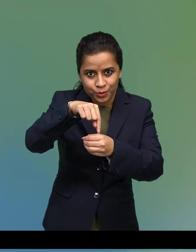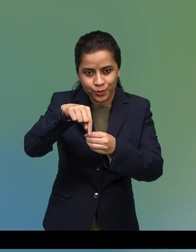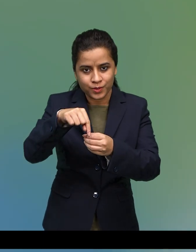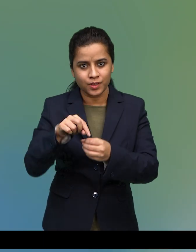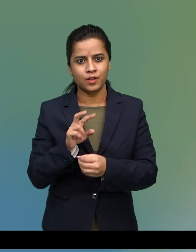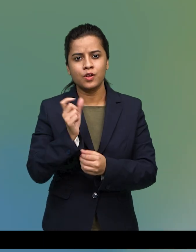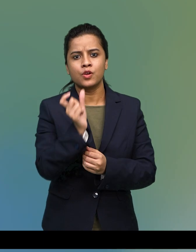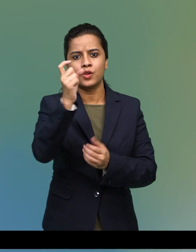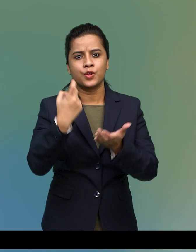एन्झाइम्स,